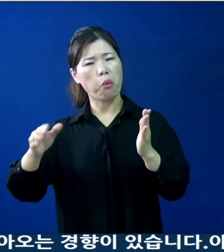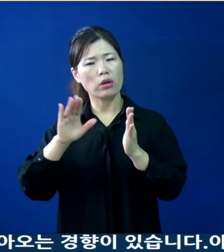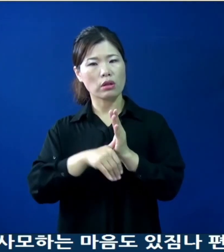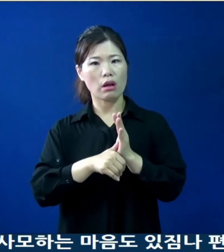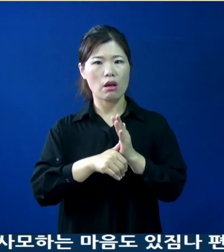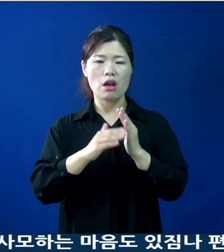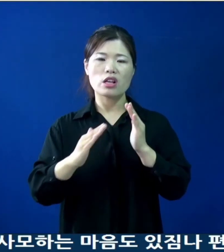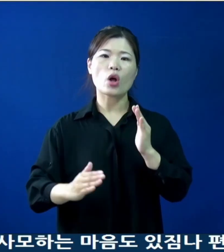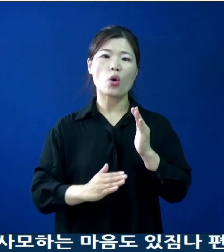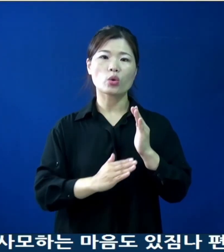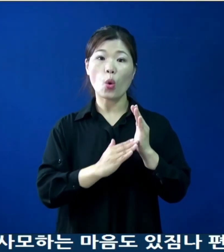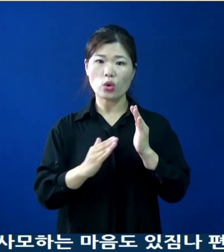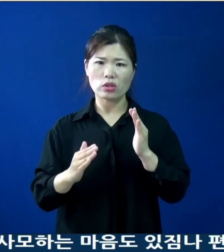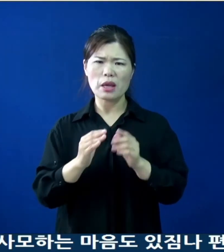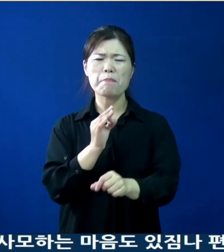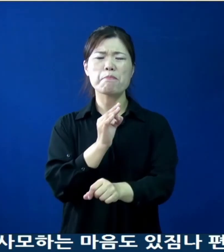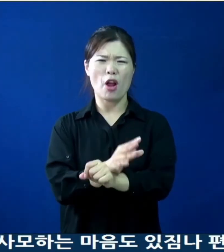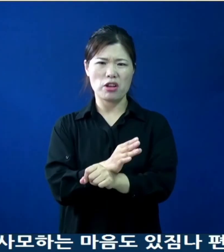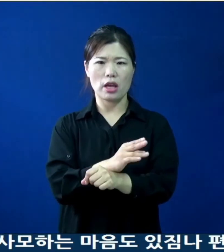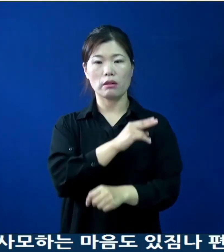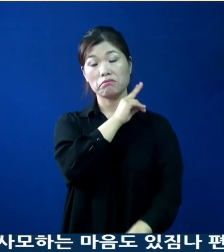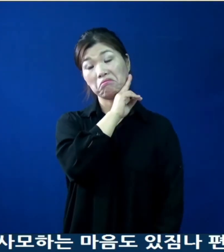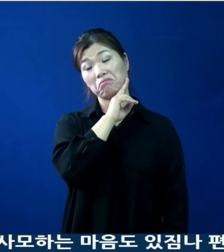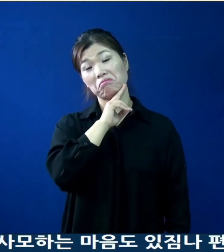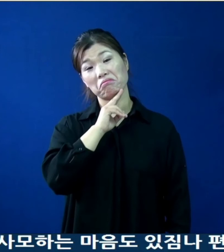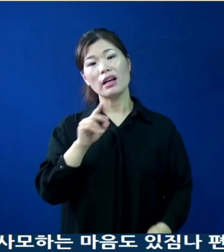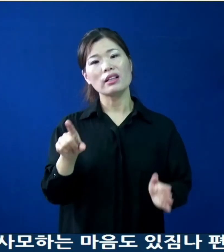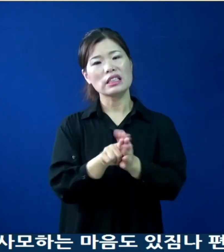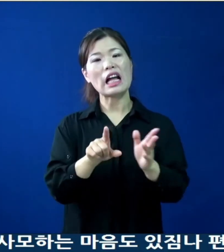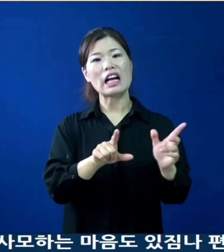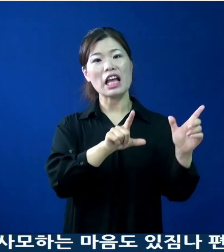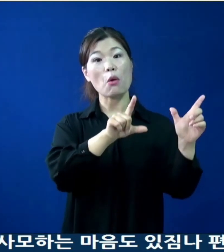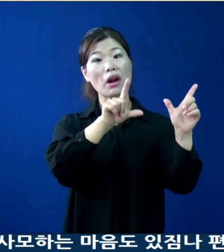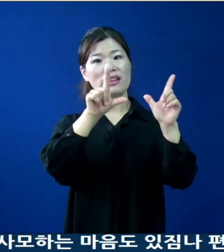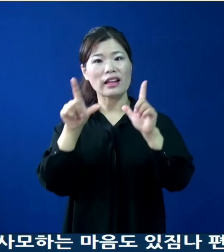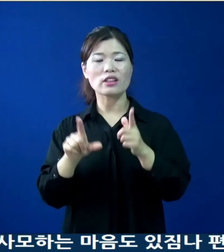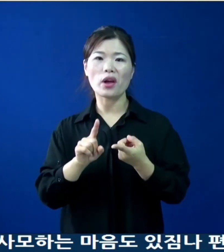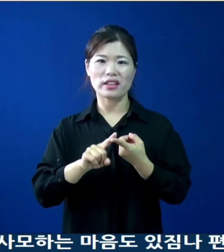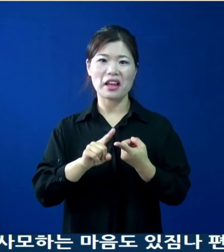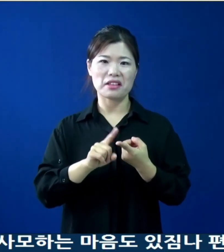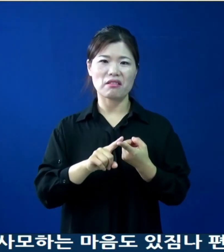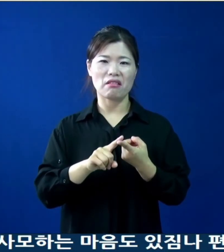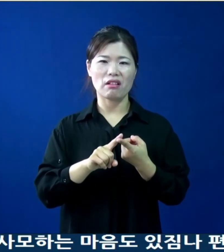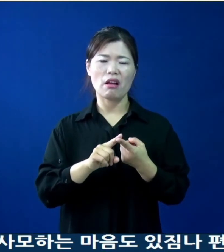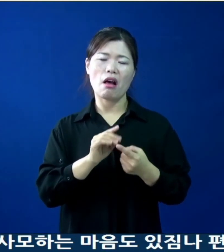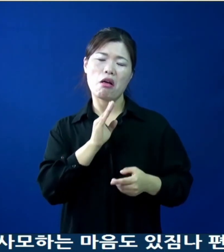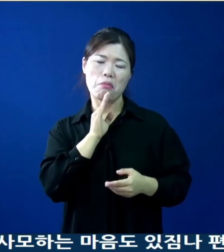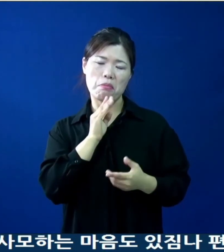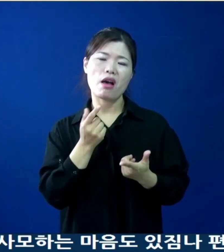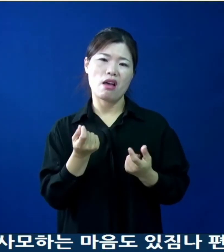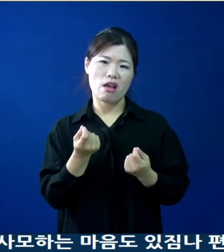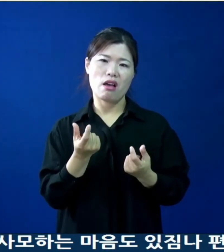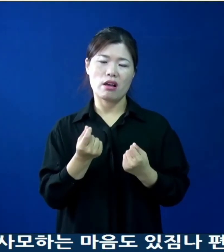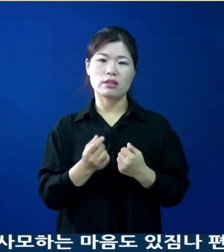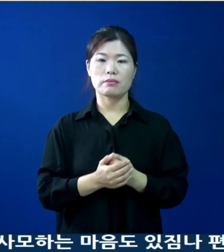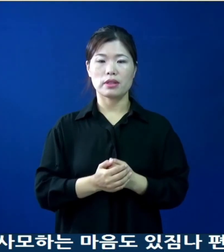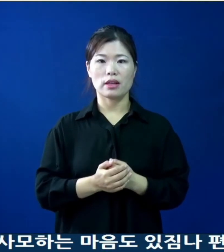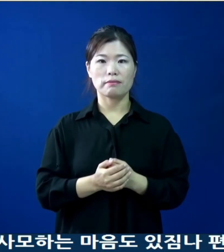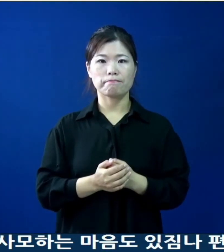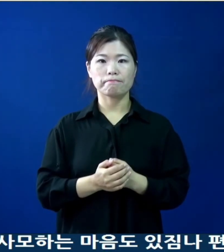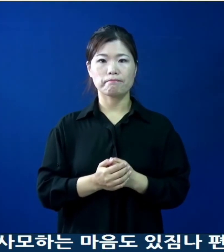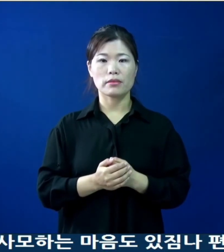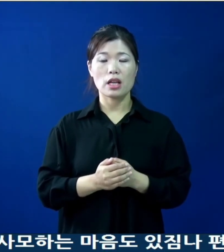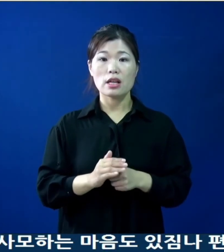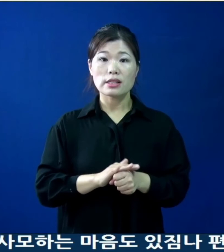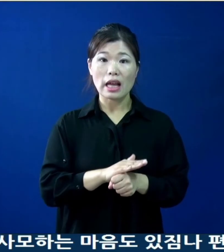전반적으로 편리한 신앙생활을 추구하고 있다는 거 우리가 부인하기 어려울 것 같습니다.